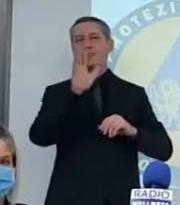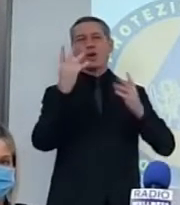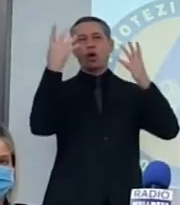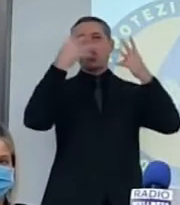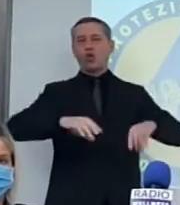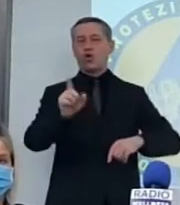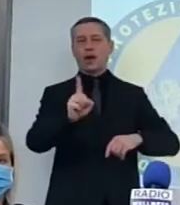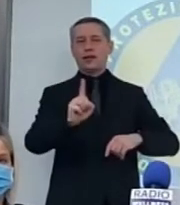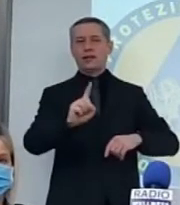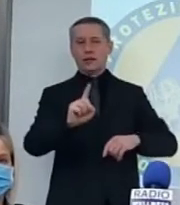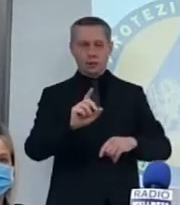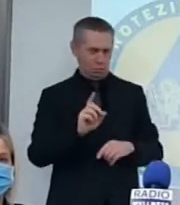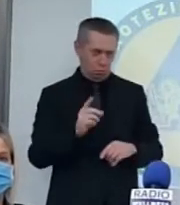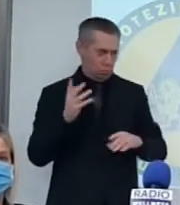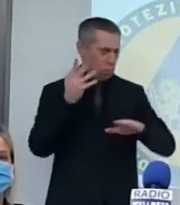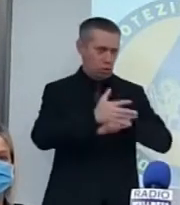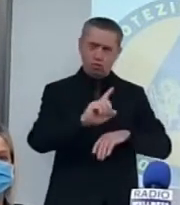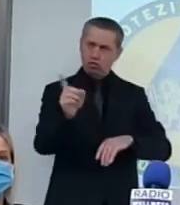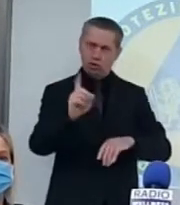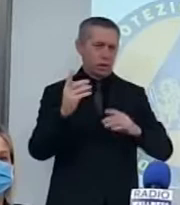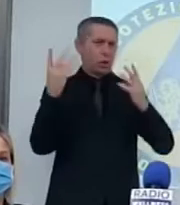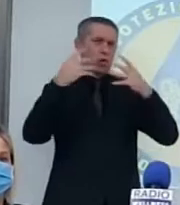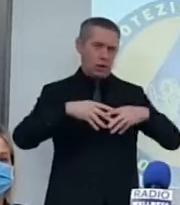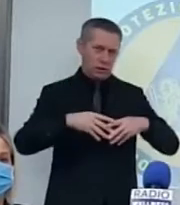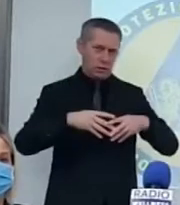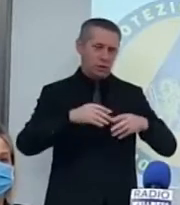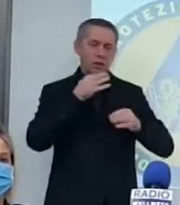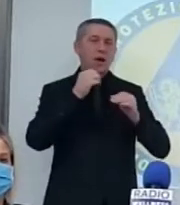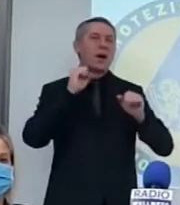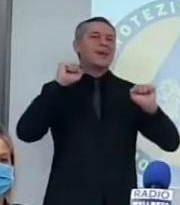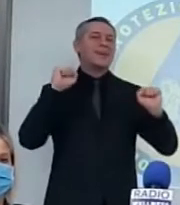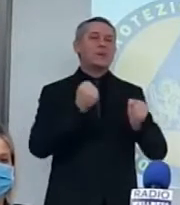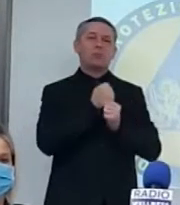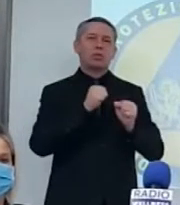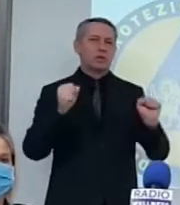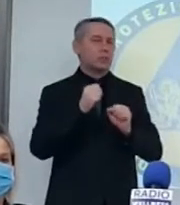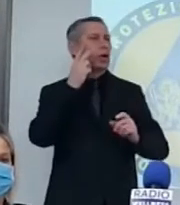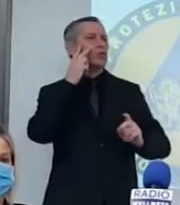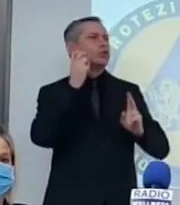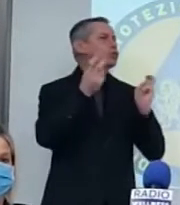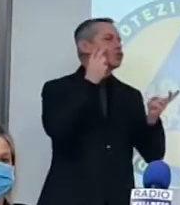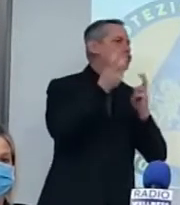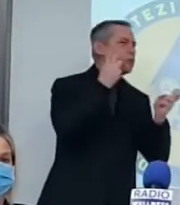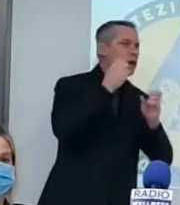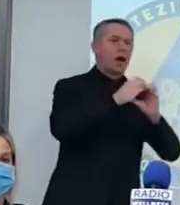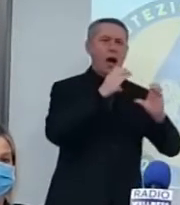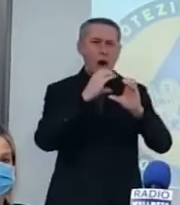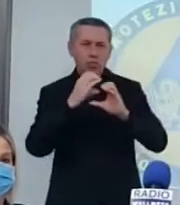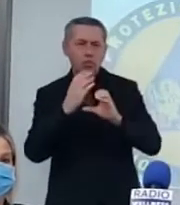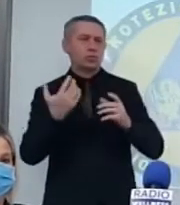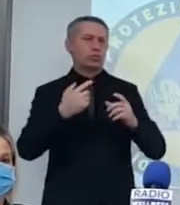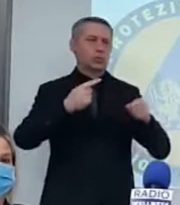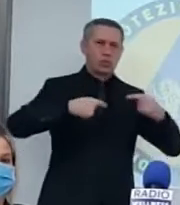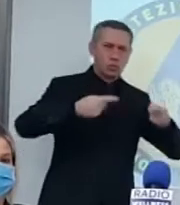no qua non c'è un problema di organizzarsi e impossibile trovare sul mercato tutti questi mezzi ma sia su gomma che su